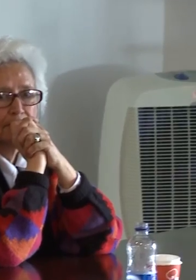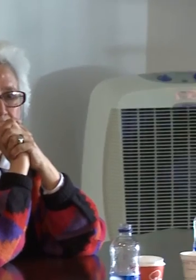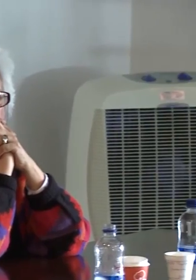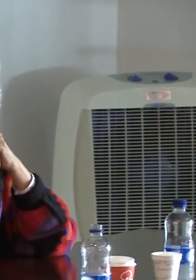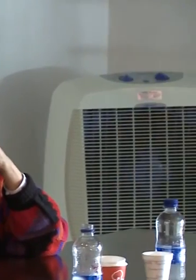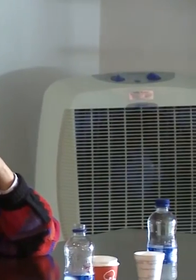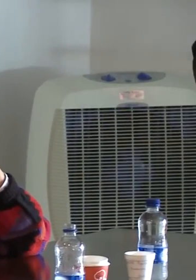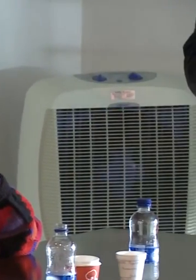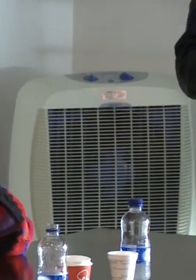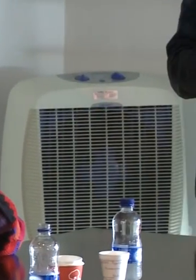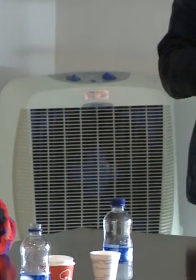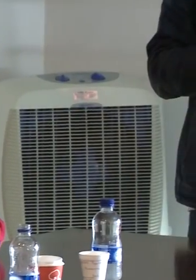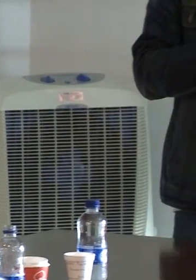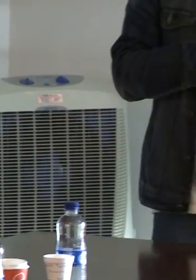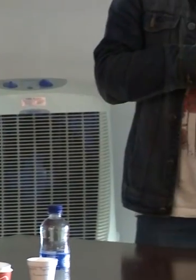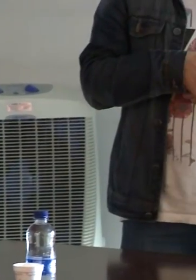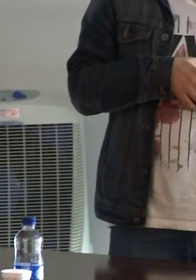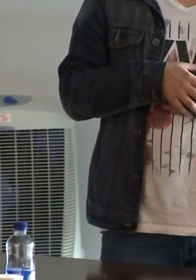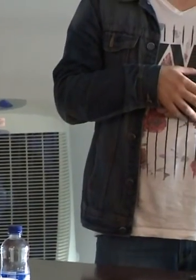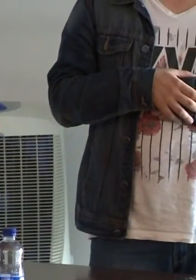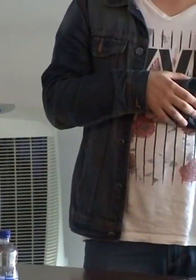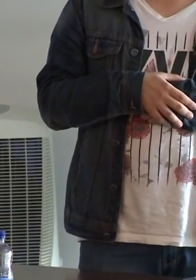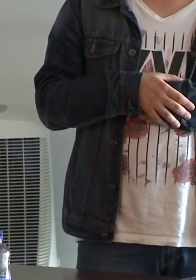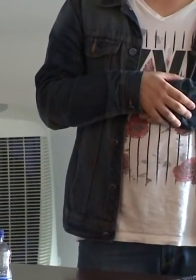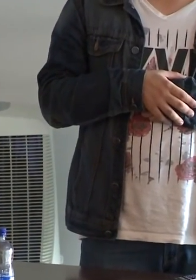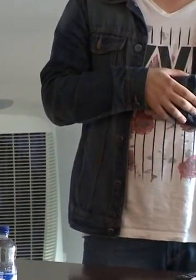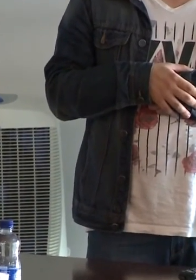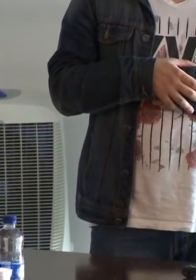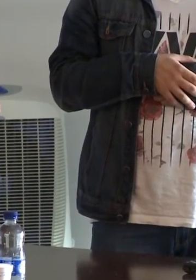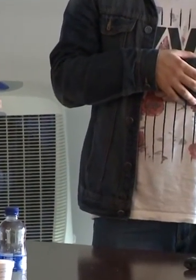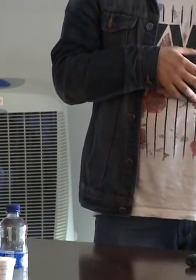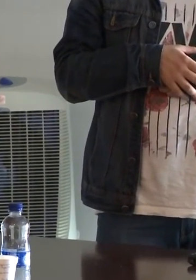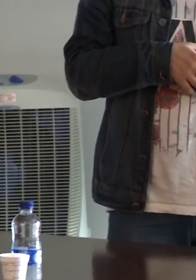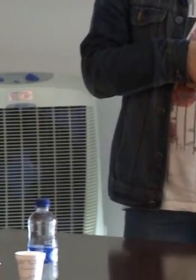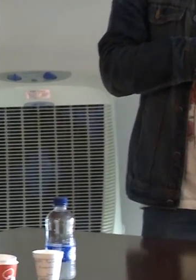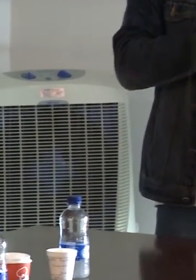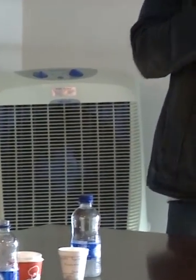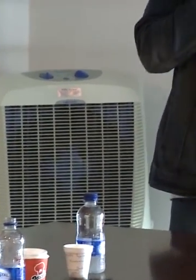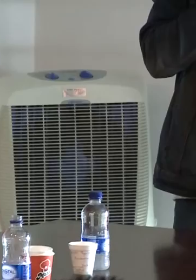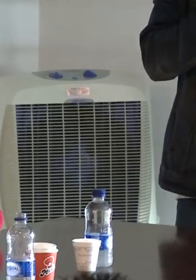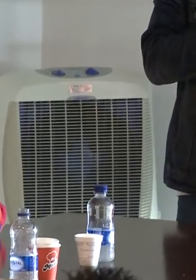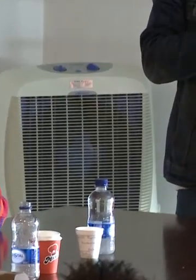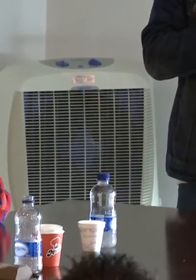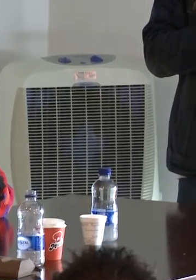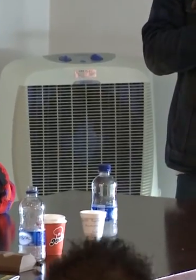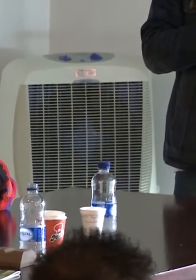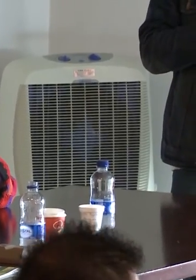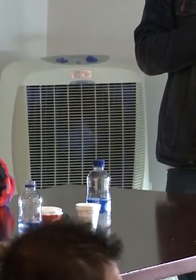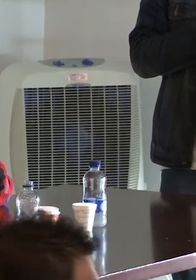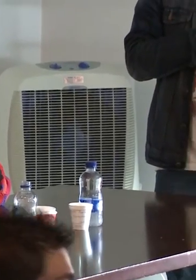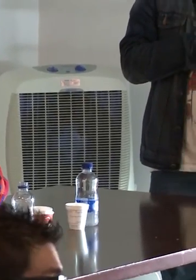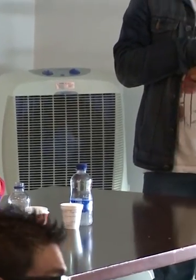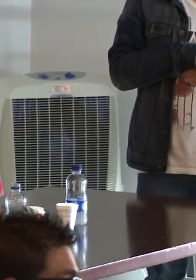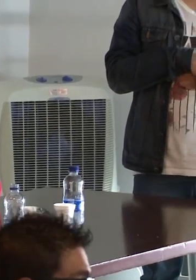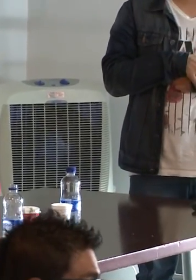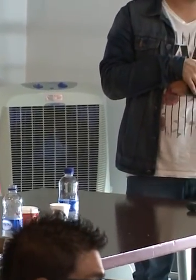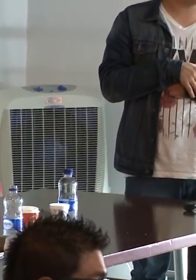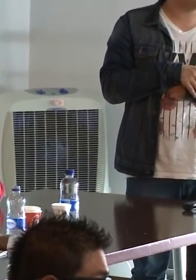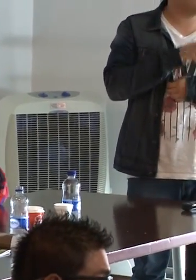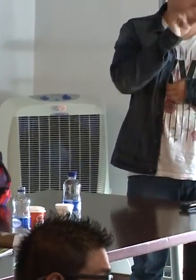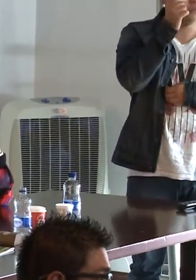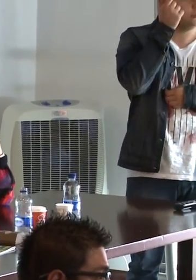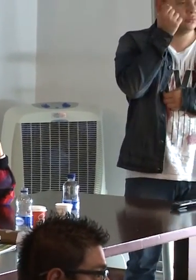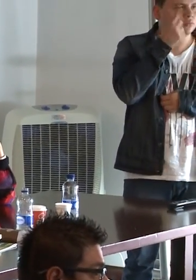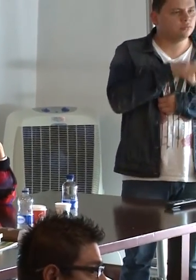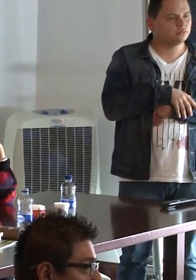Hace ya 8 años tuve la oportunidad